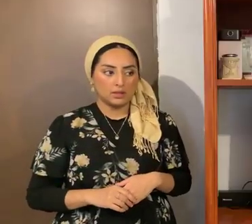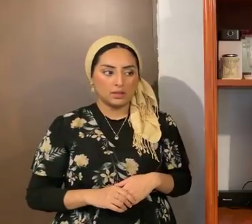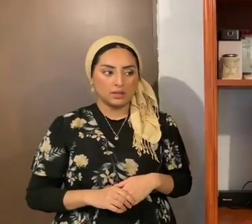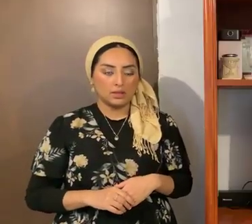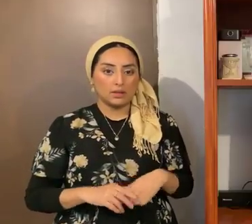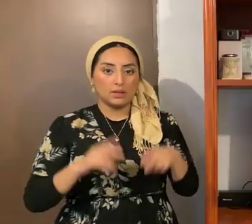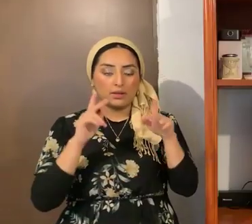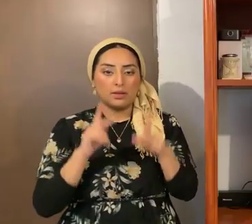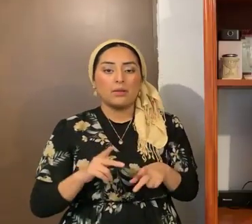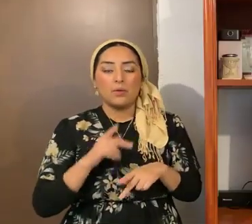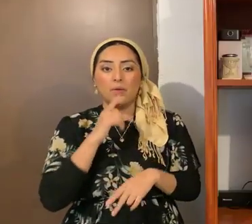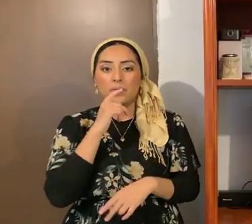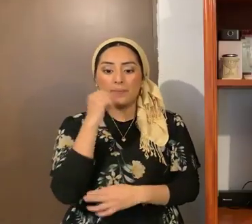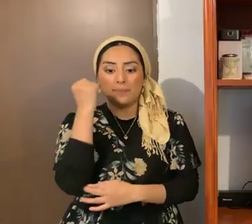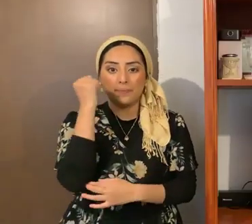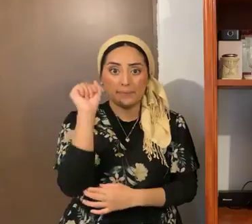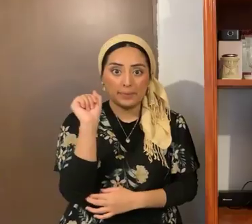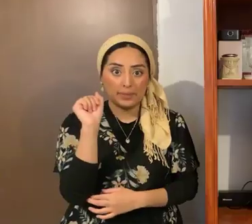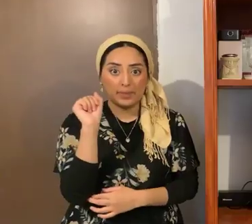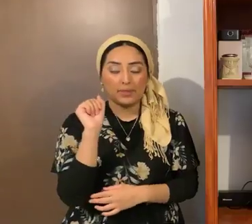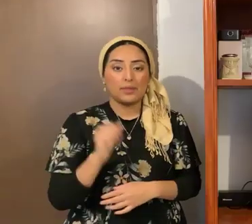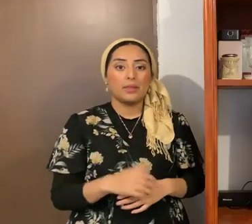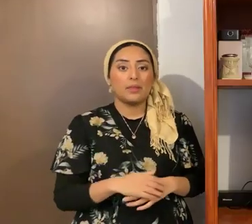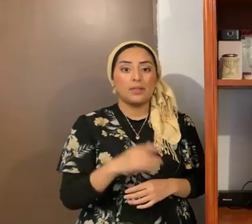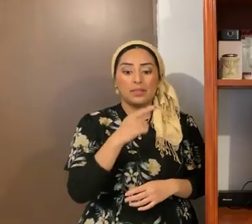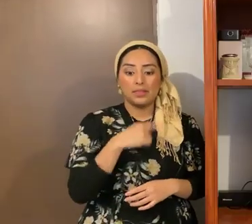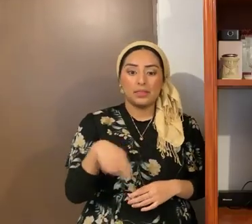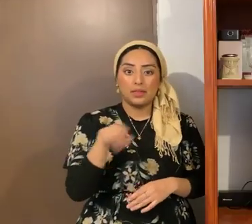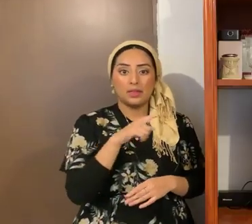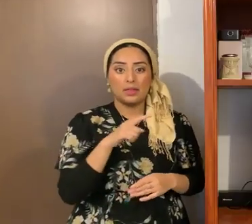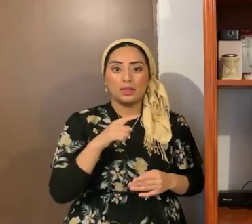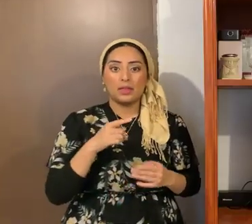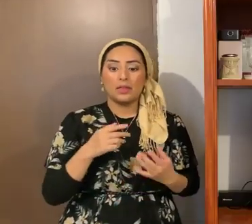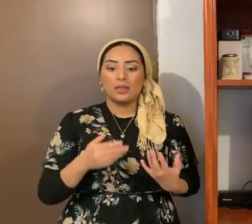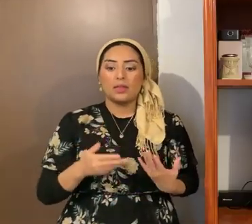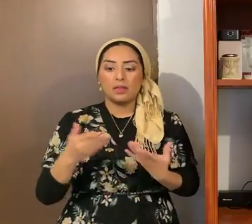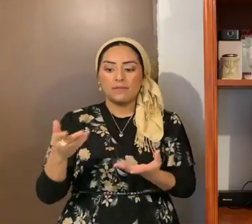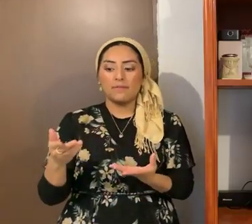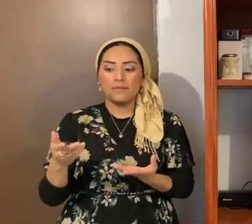los rebeldes, anoten esto, los rebeldes ofrecían el